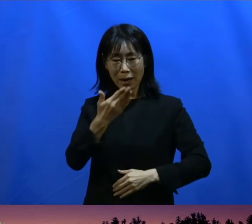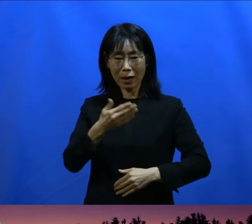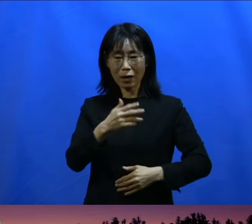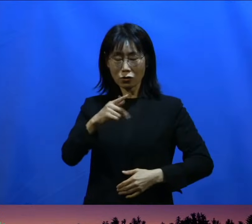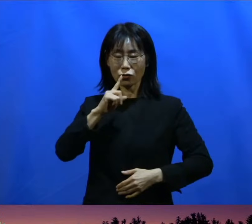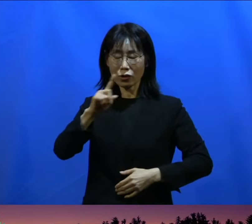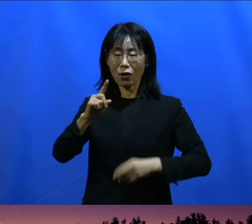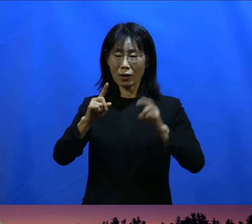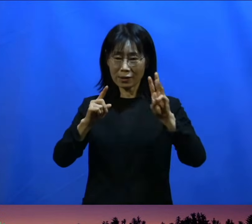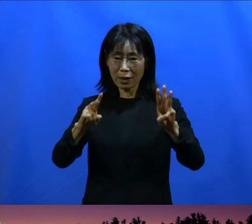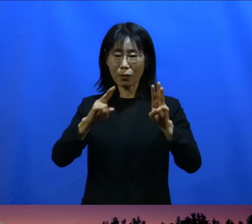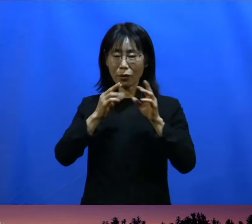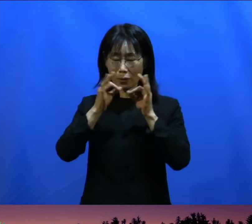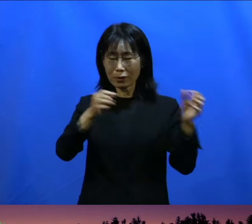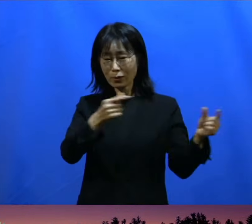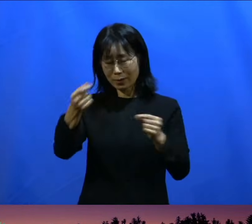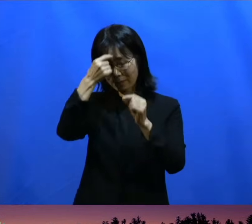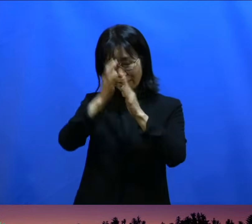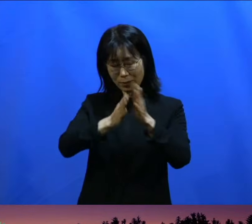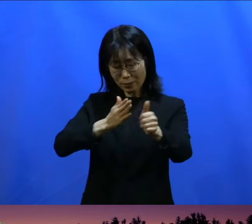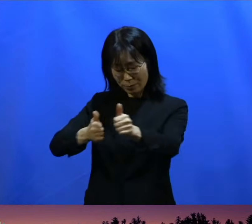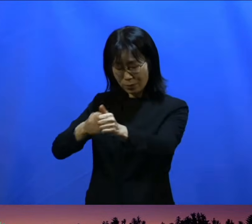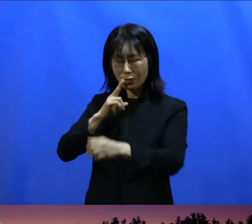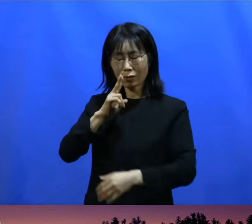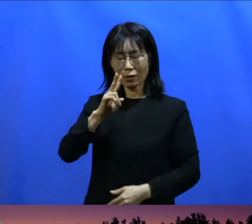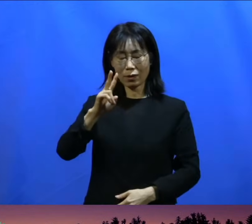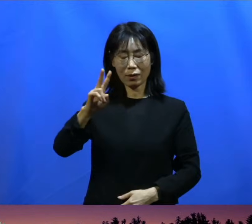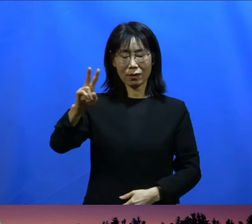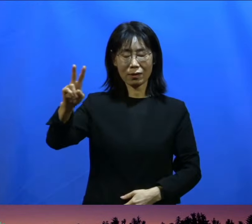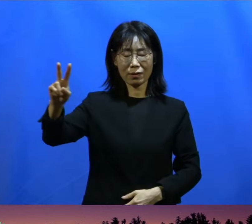나갑니다. 주여,